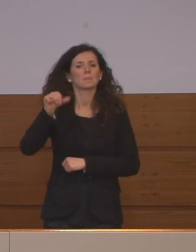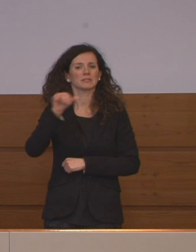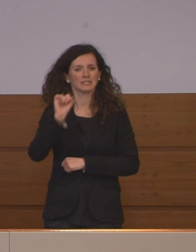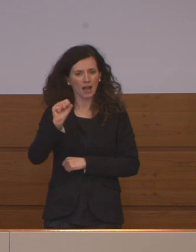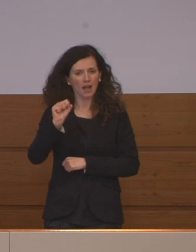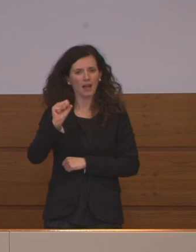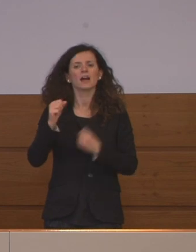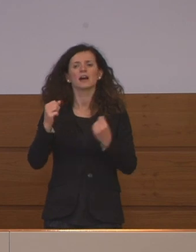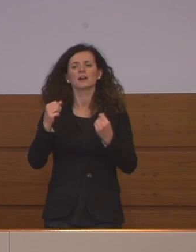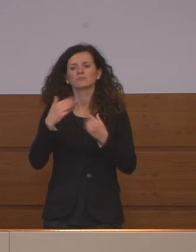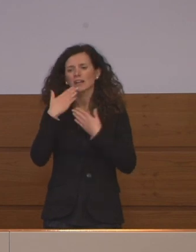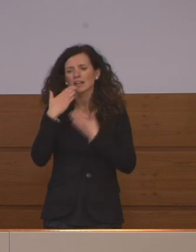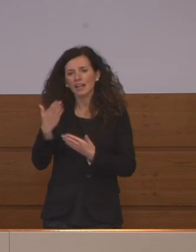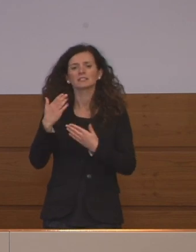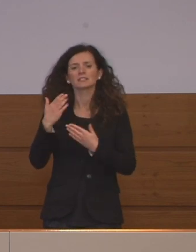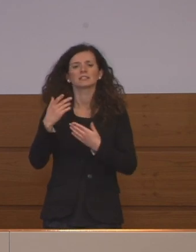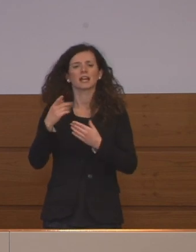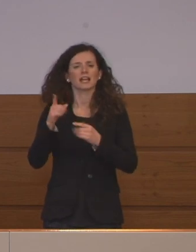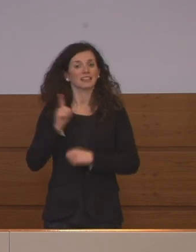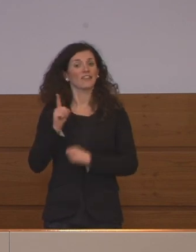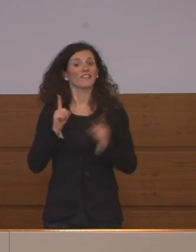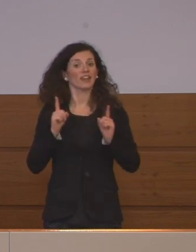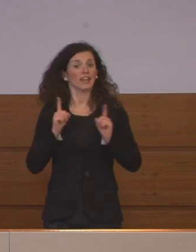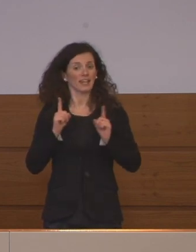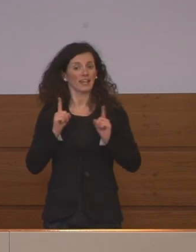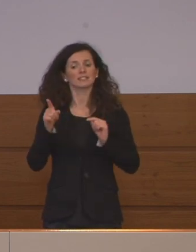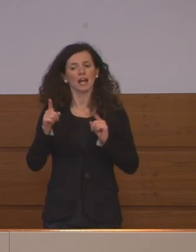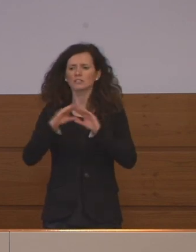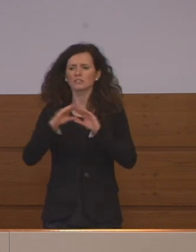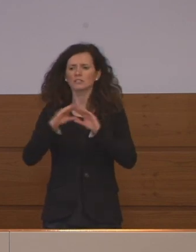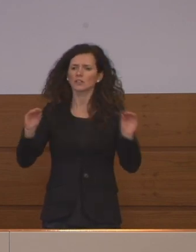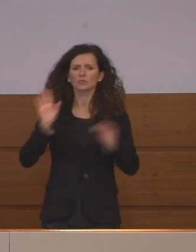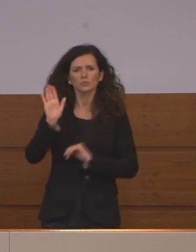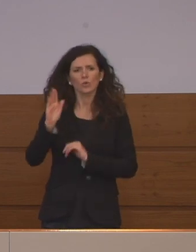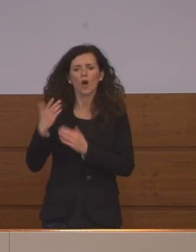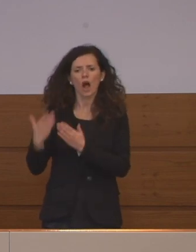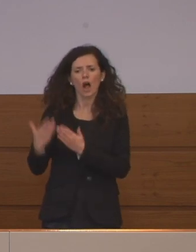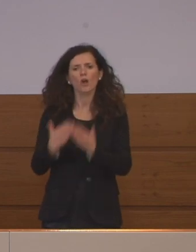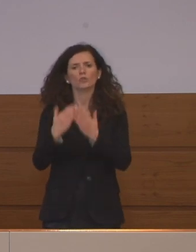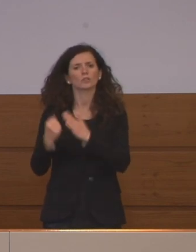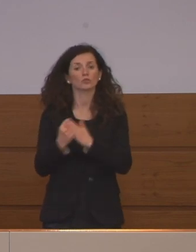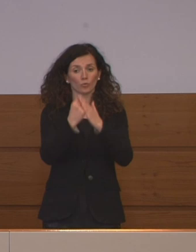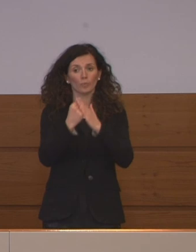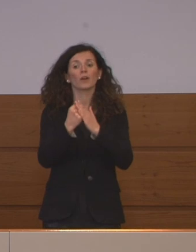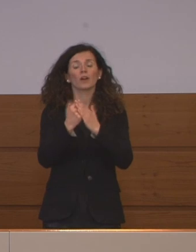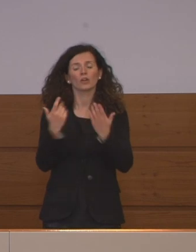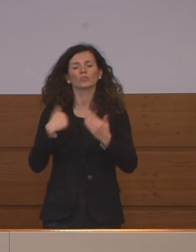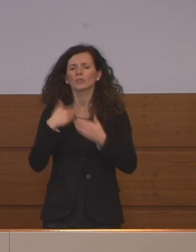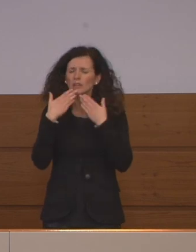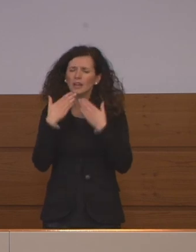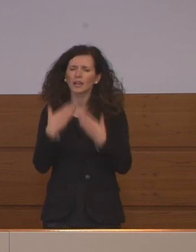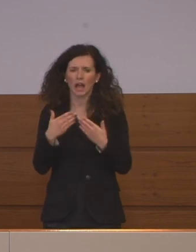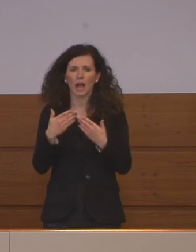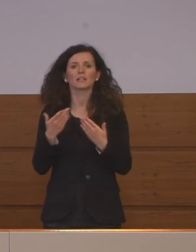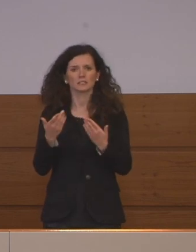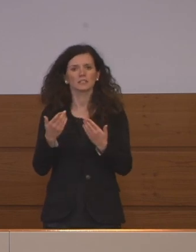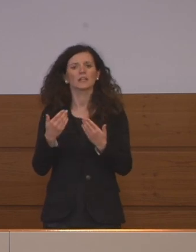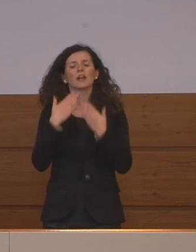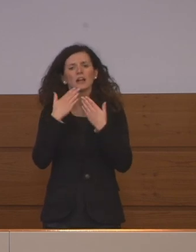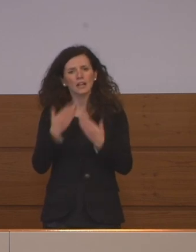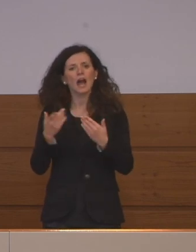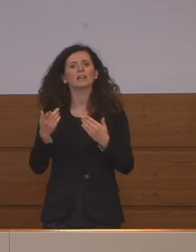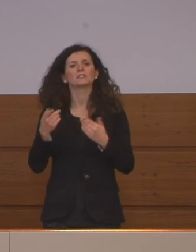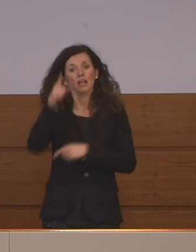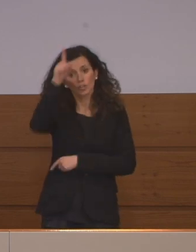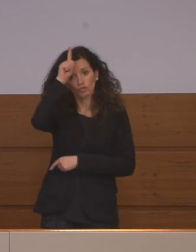difesa quindi vorrei ringraziare sia la difesa che soprattutto segnalare il grande contributo che la germania sta dando